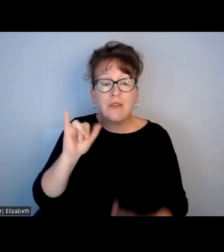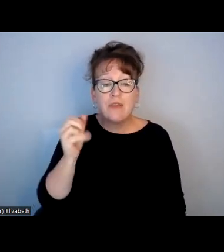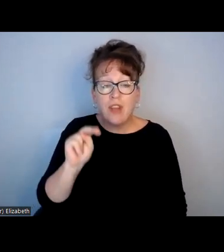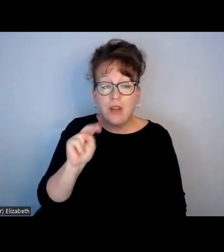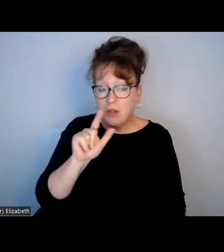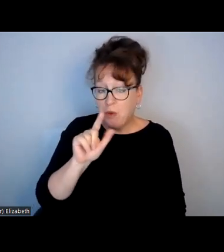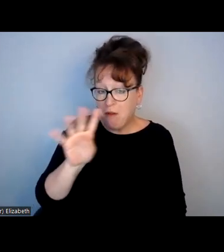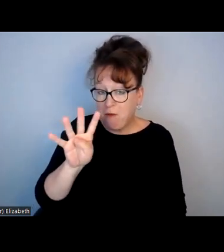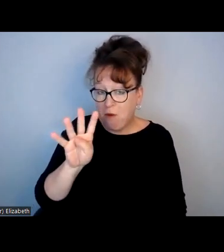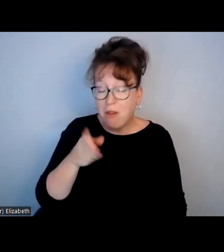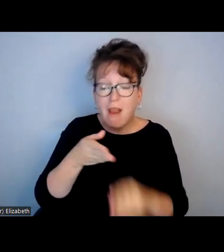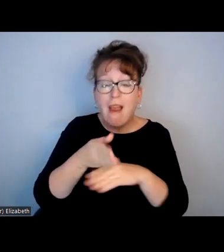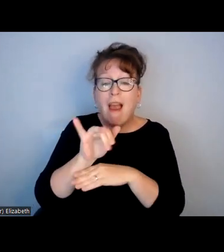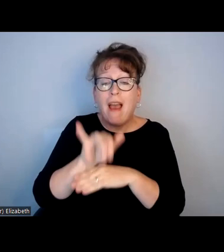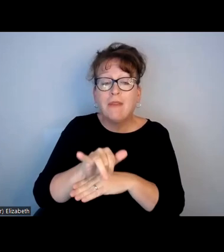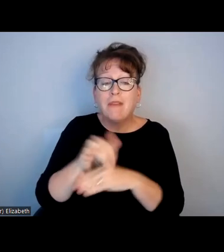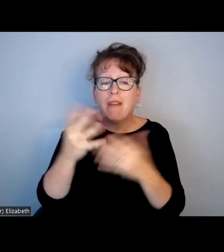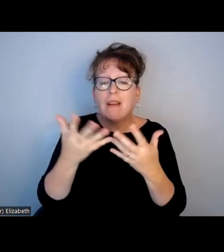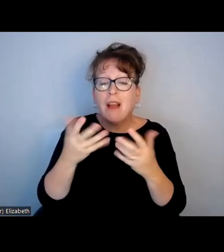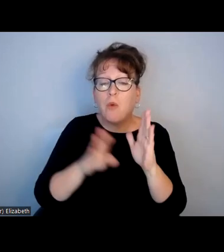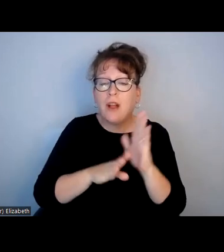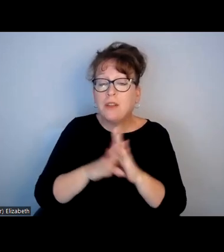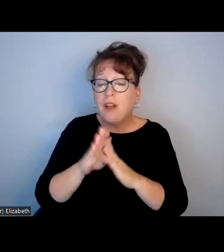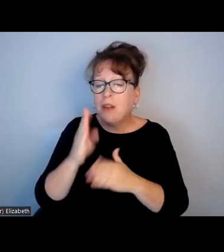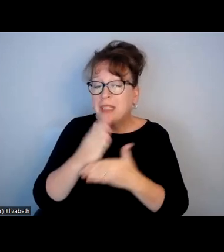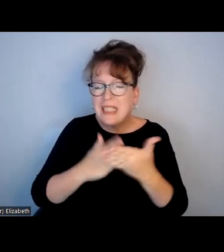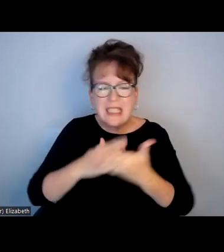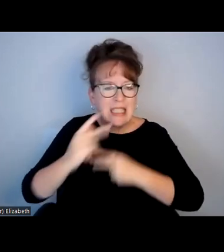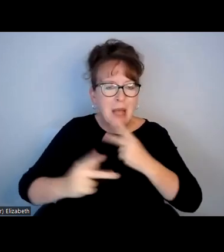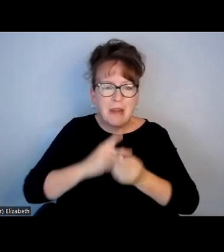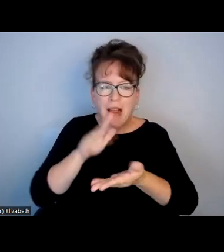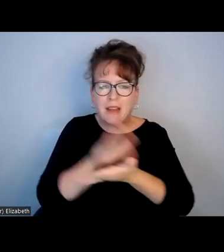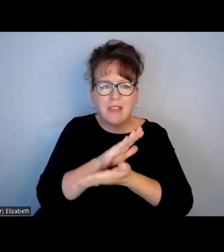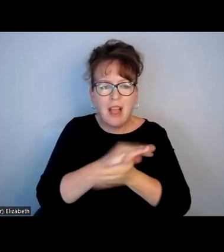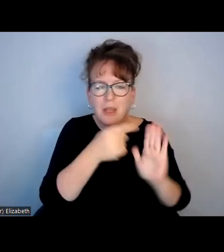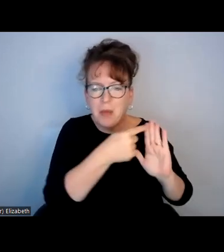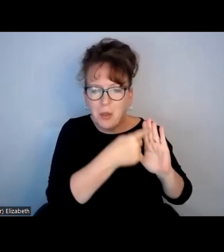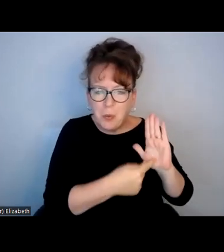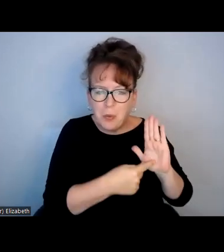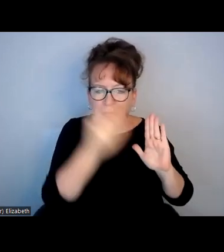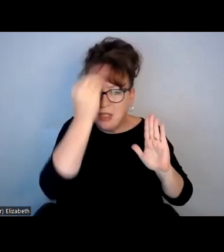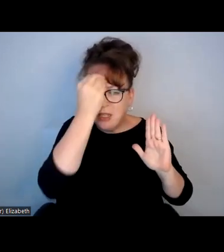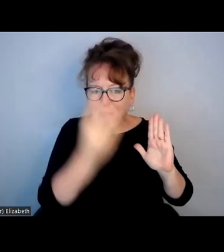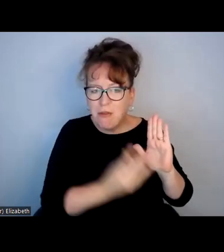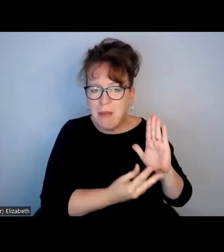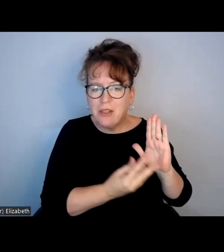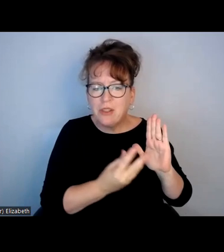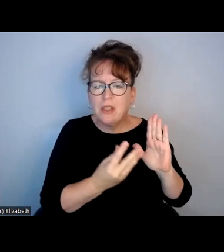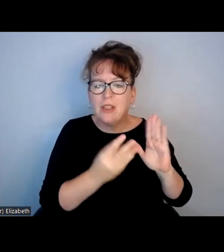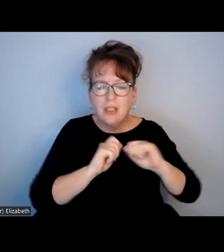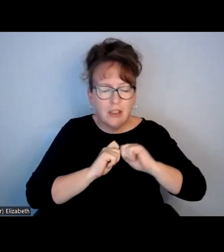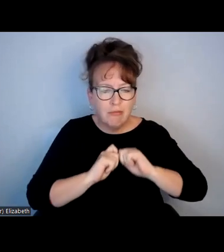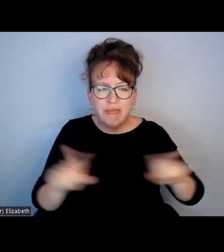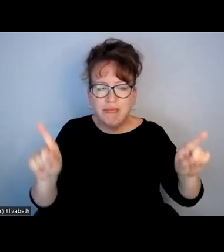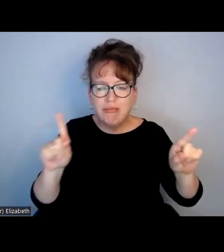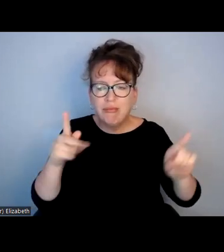hacer pero Disculpen el subsecretario se oye entrecortado ahora mismo y